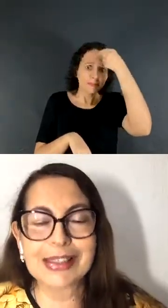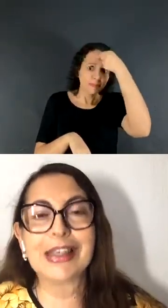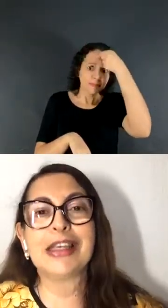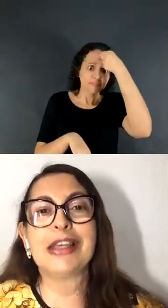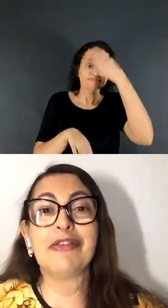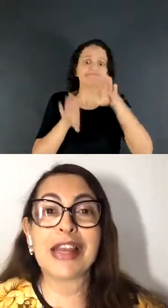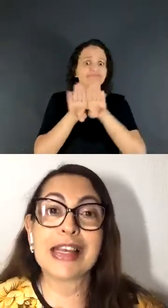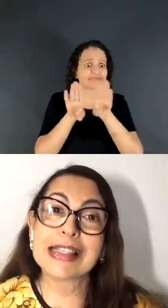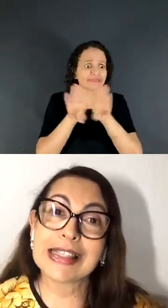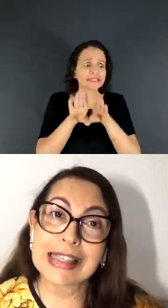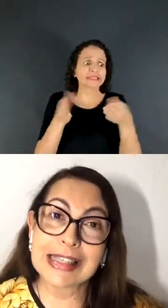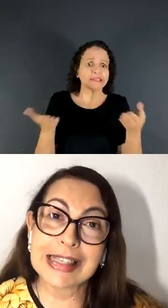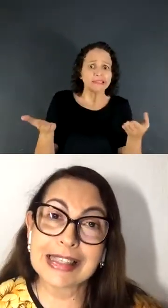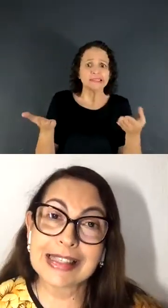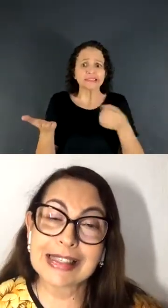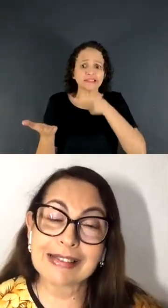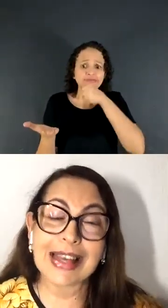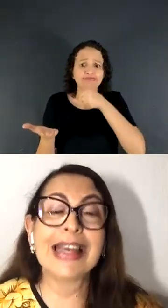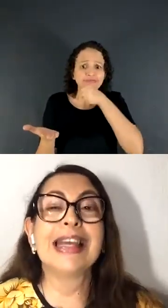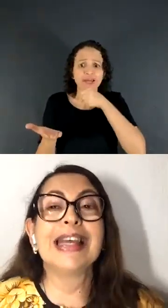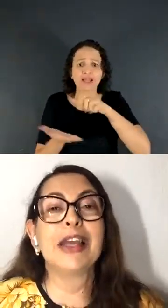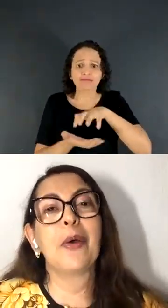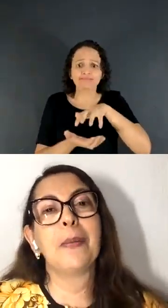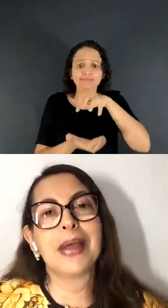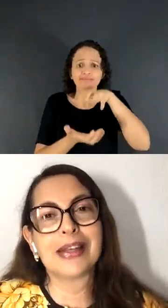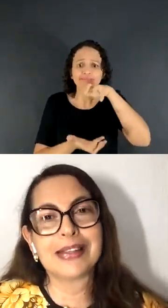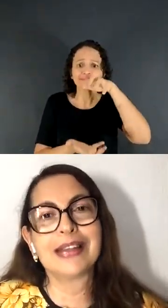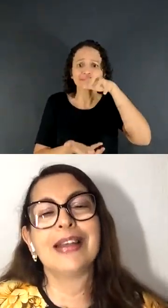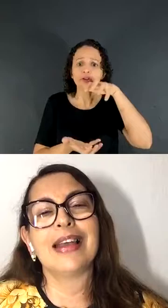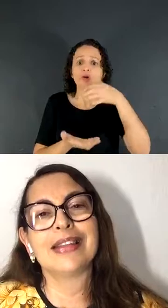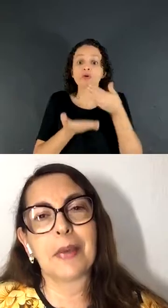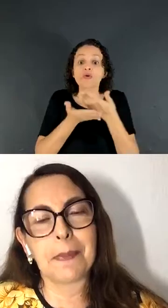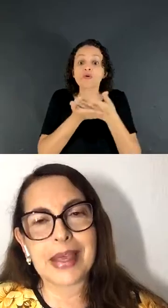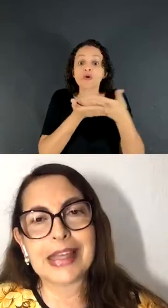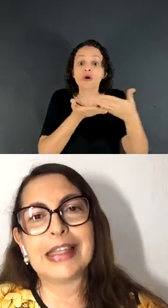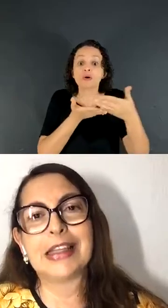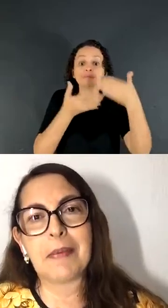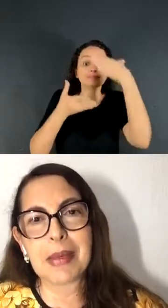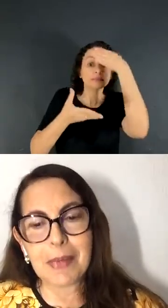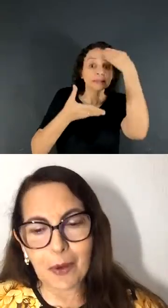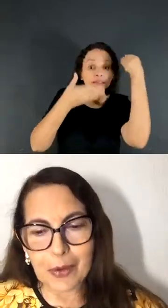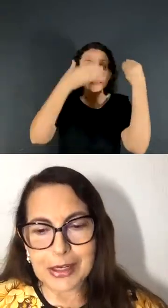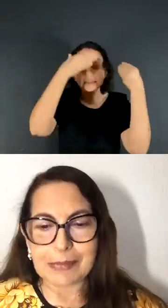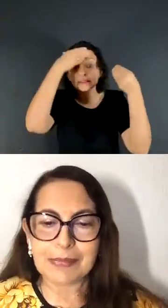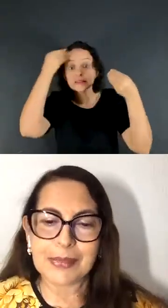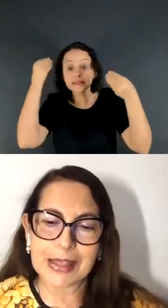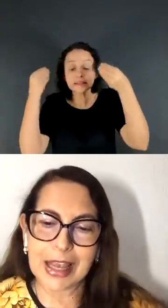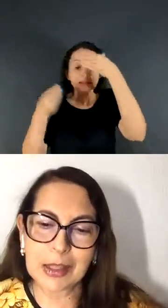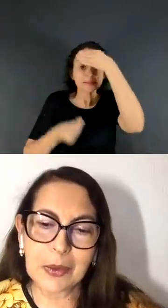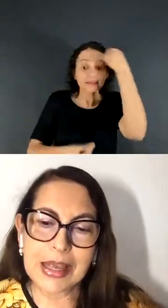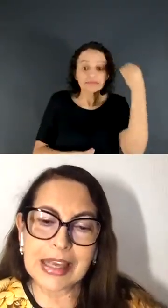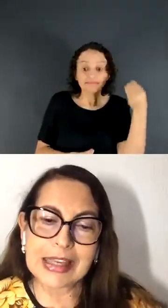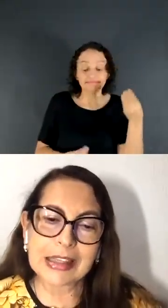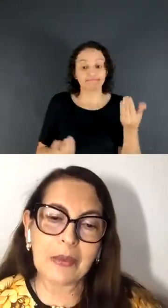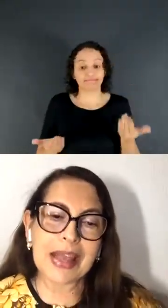digamos assim, envelhecidas, né? E começa essa perda da memória,